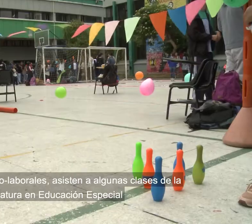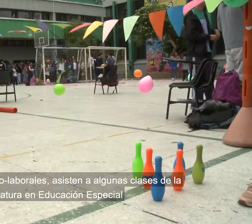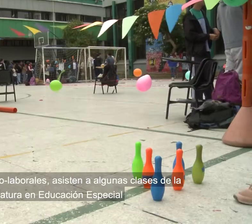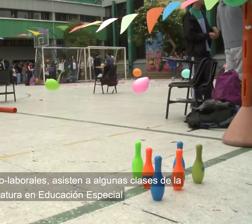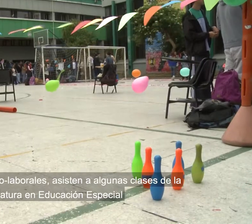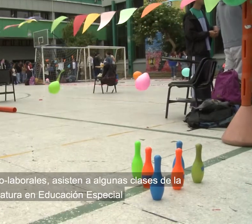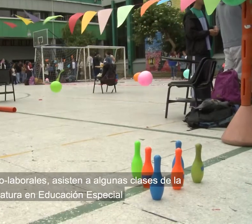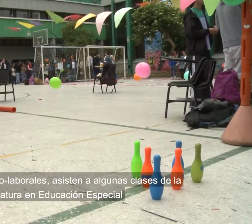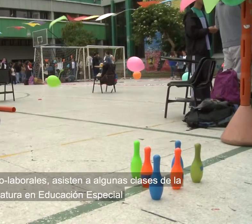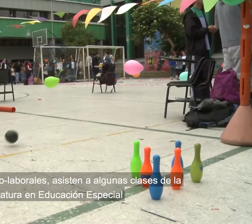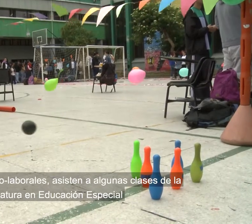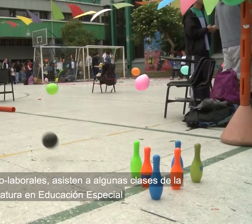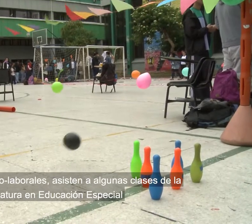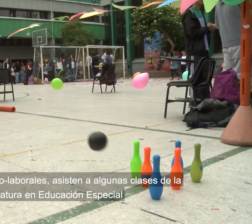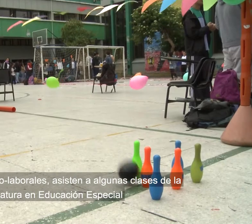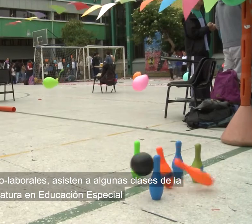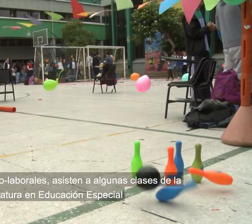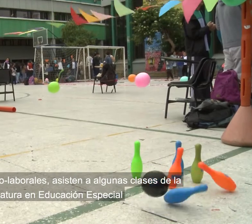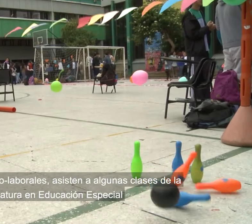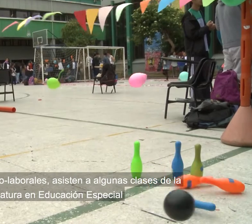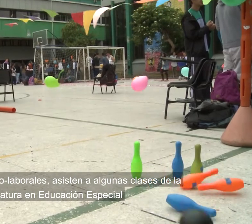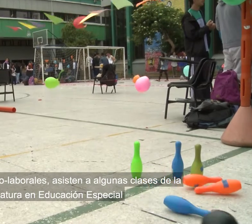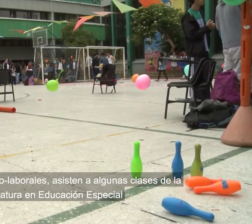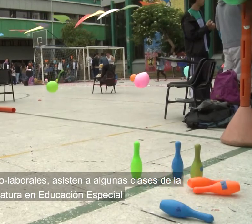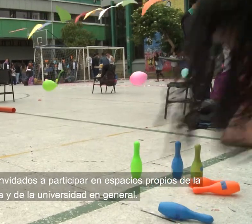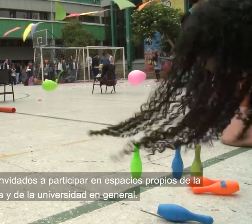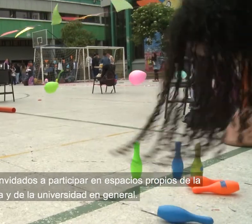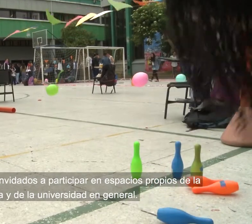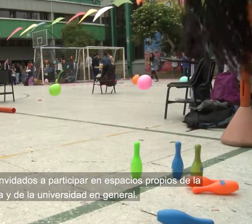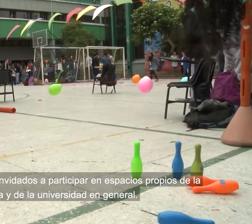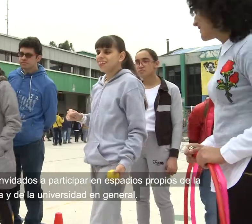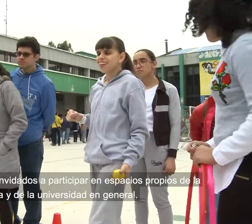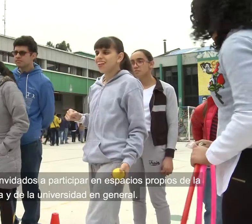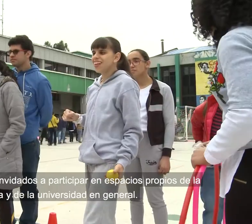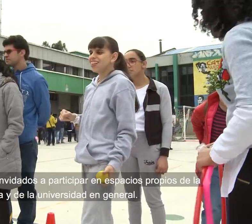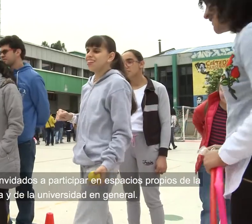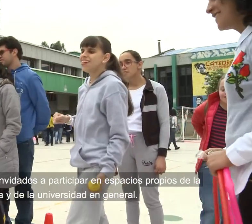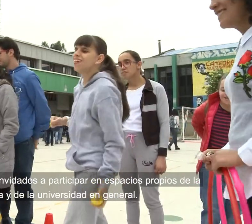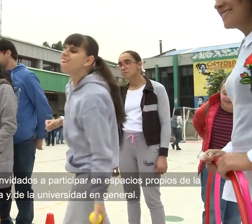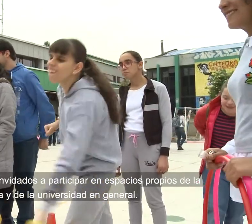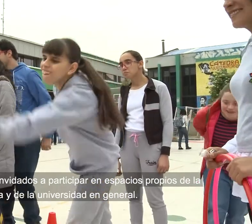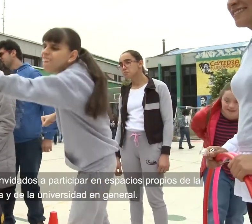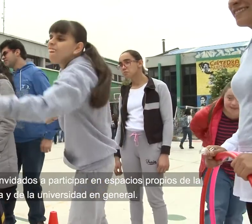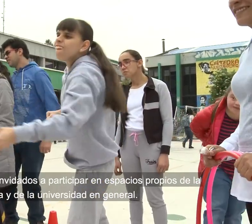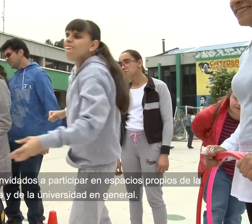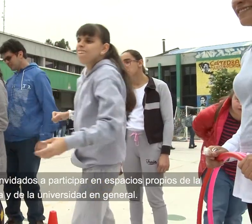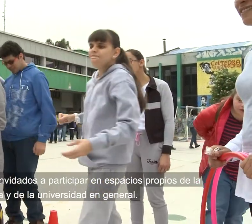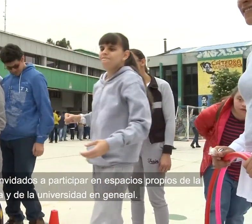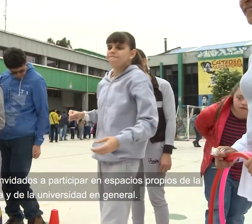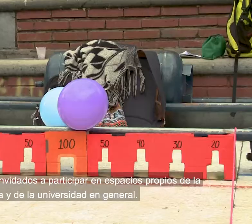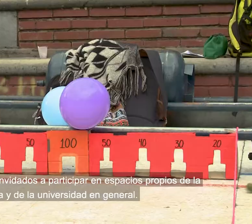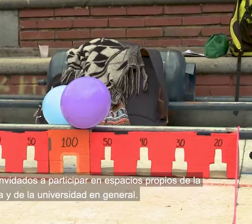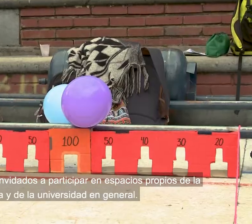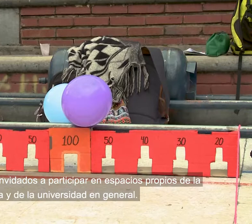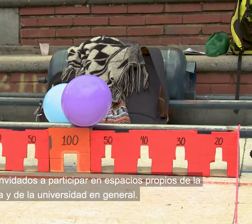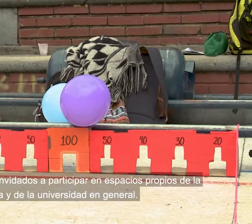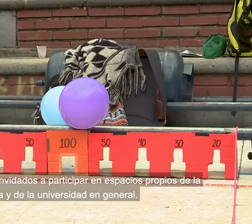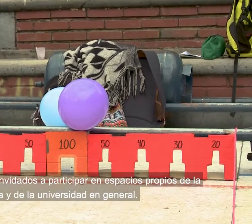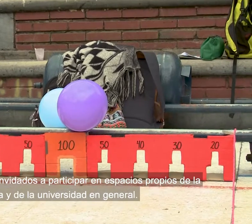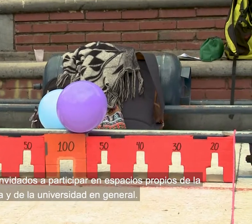asisten a algunas clases de la licenciatura en educación especial y siempre hemos sido como convidados a participar en espacios propios de la licenciatura y